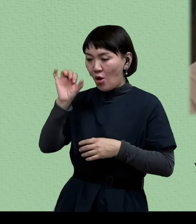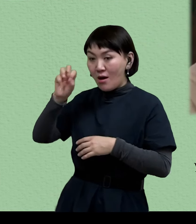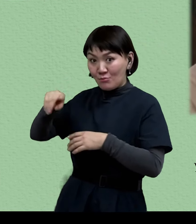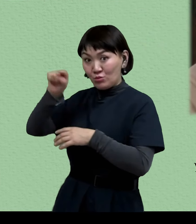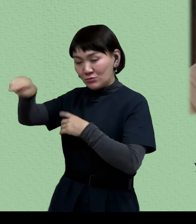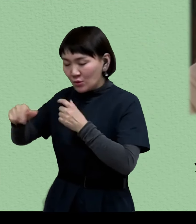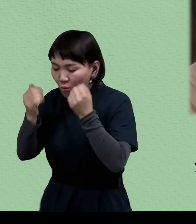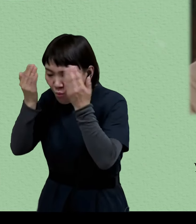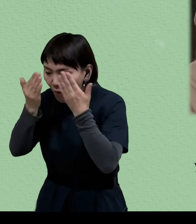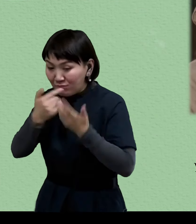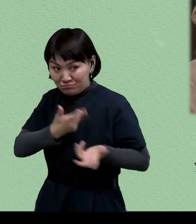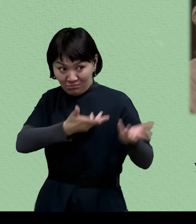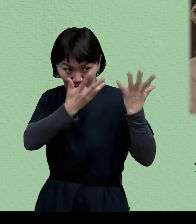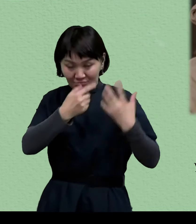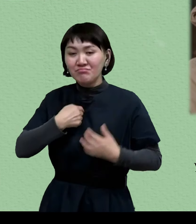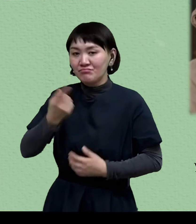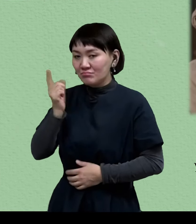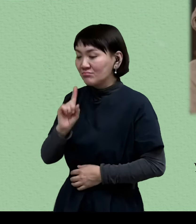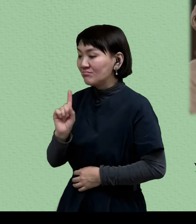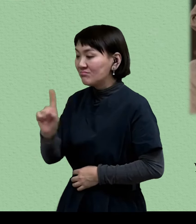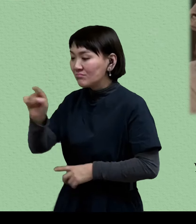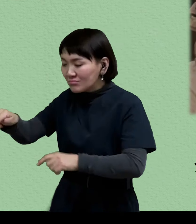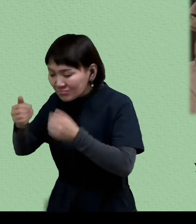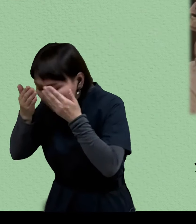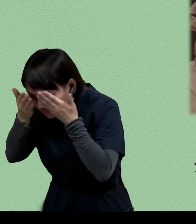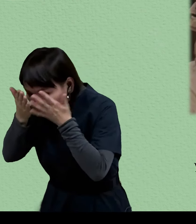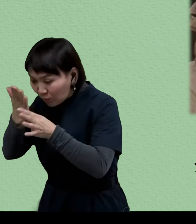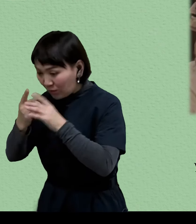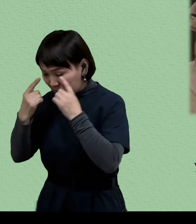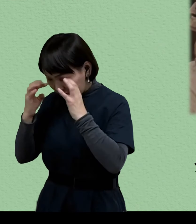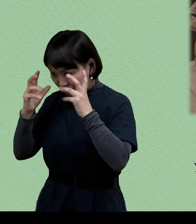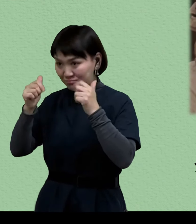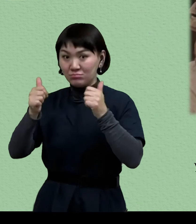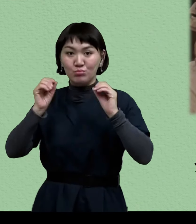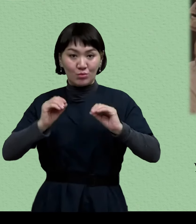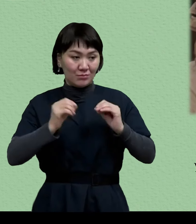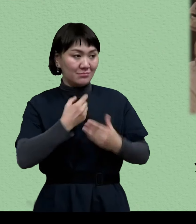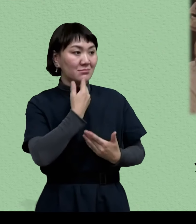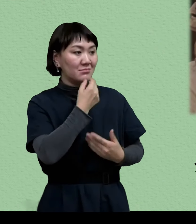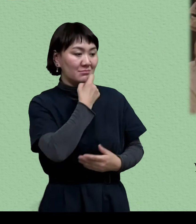айлцсан. Тэгээд би явж угаагаад хараатай болсон гэж хариулав.